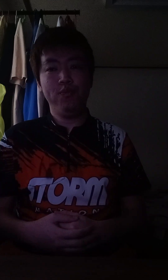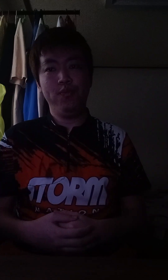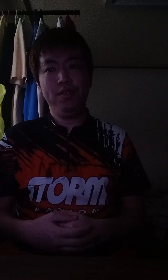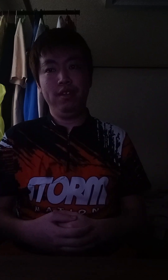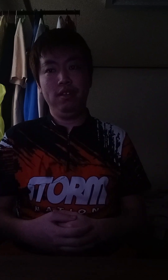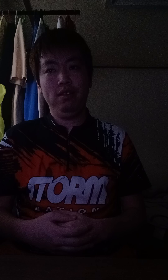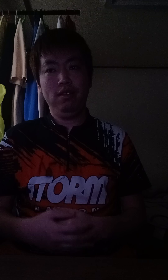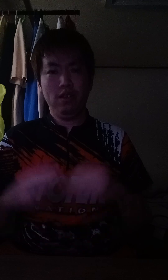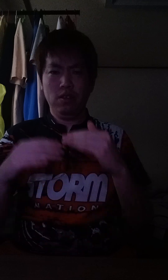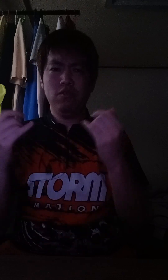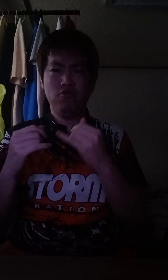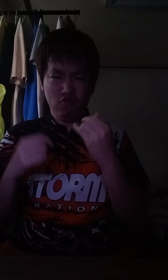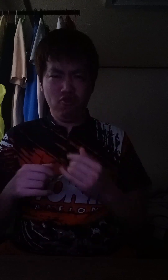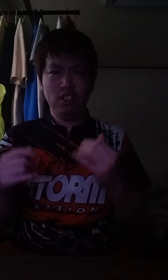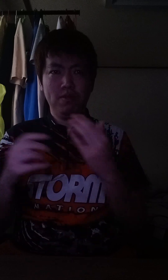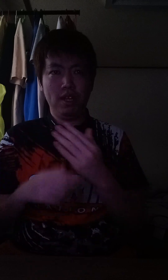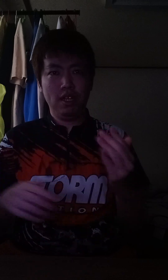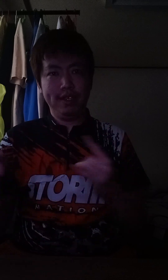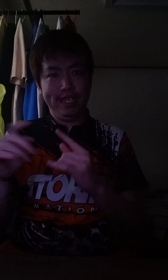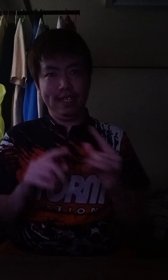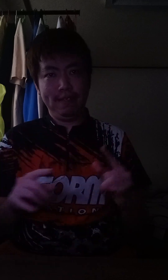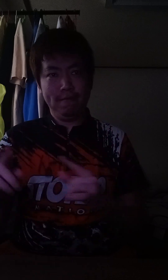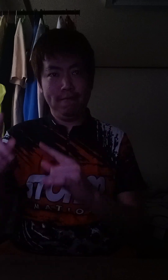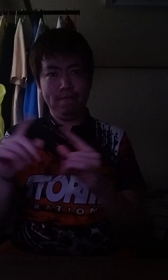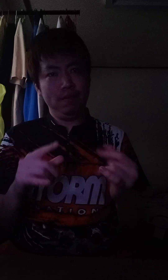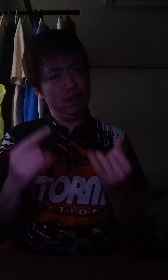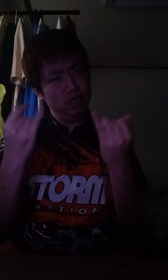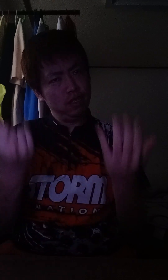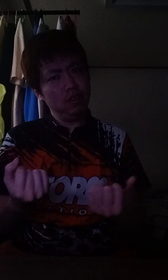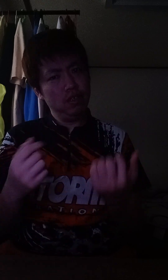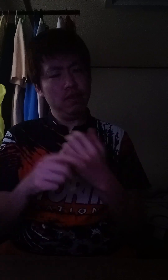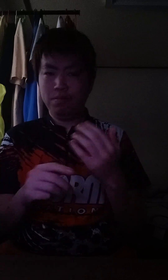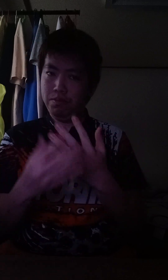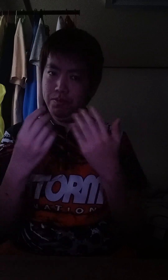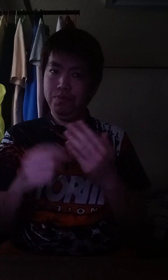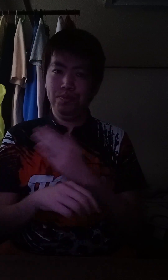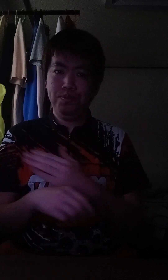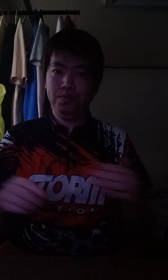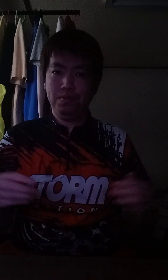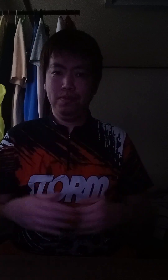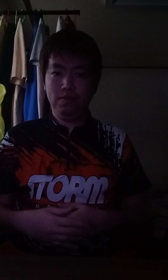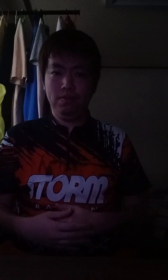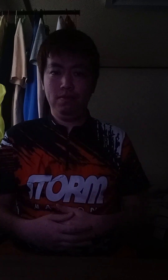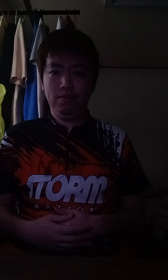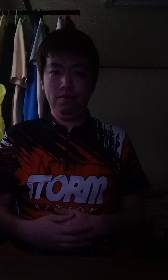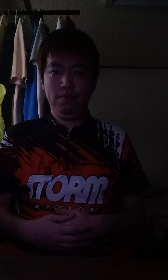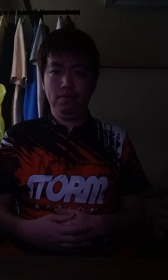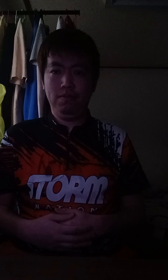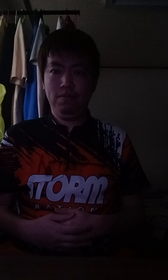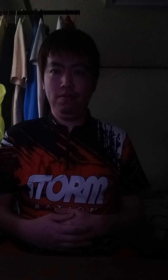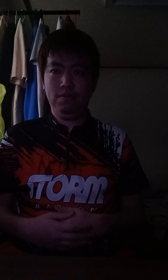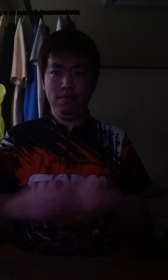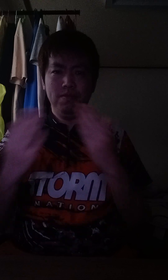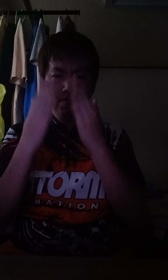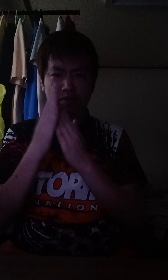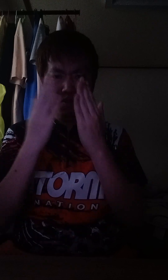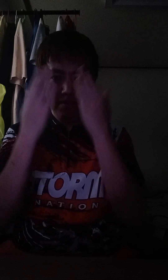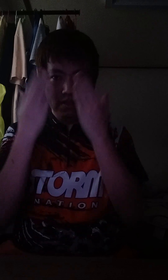입고. 어엿한 중학생이 됐지만 아직 혼자서 할 수 있는 일이 많지는 않습니다. 씻는 것 또한 엄마의